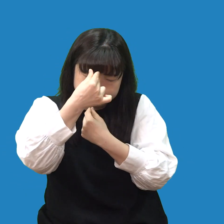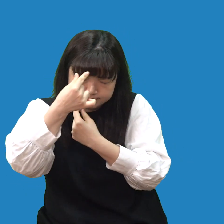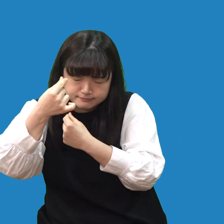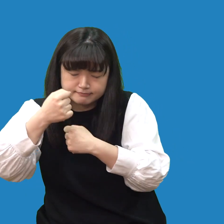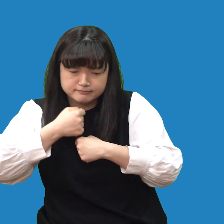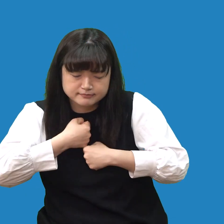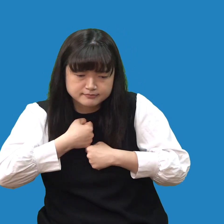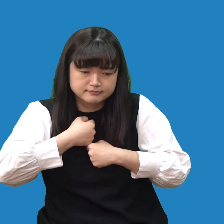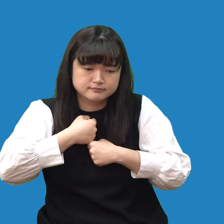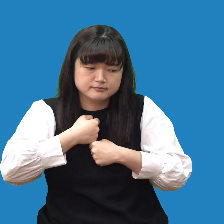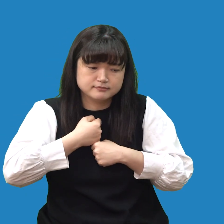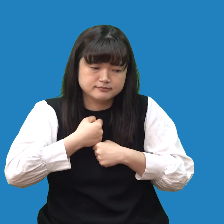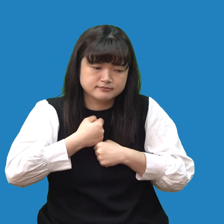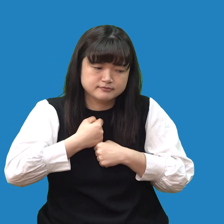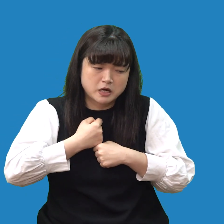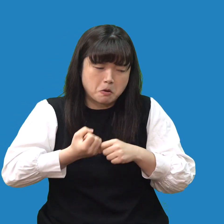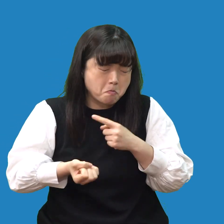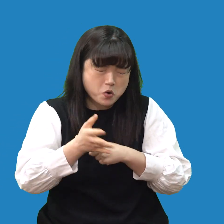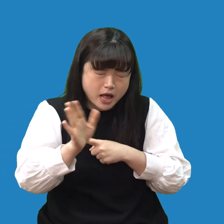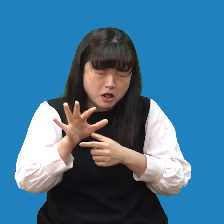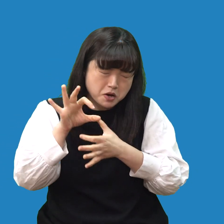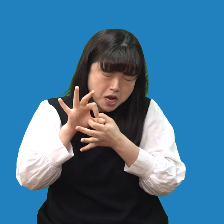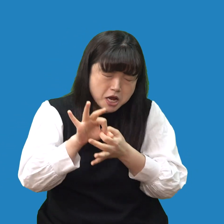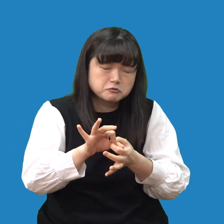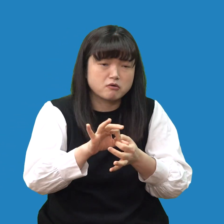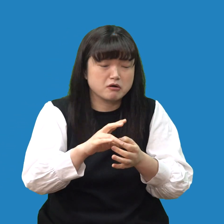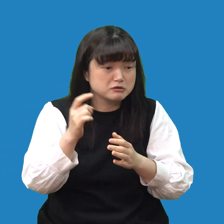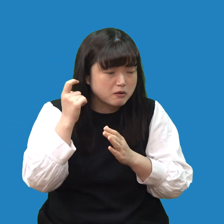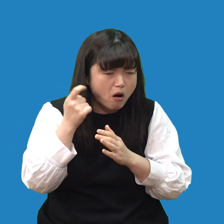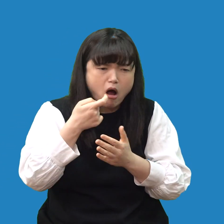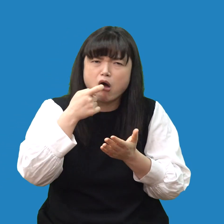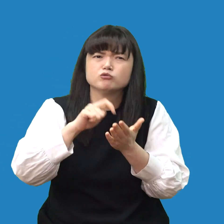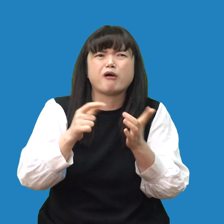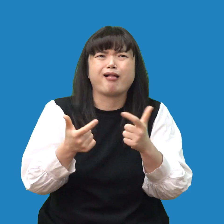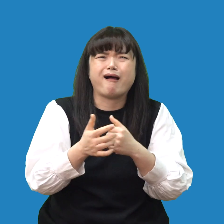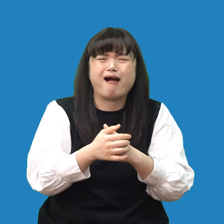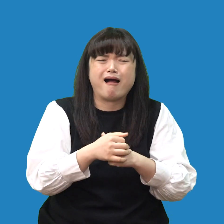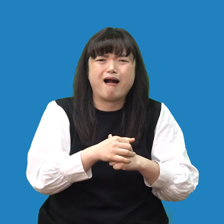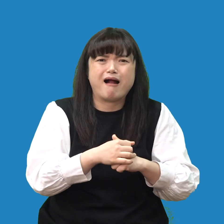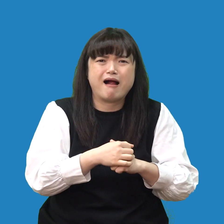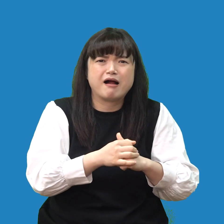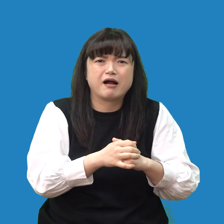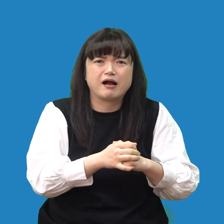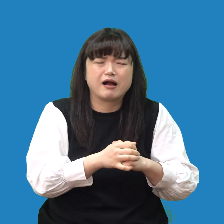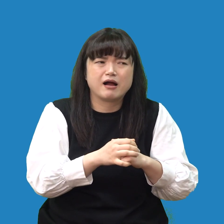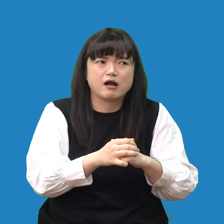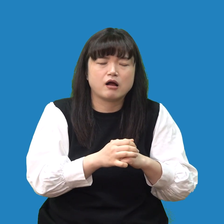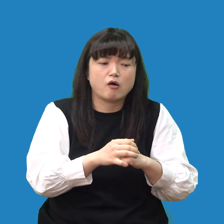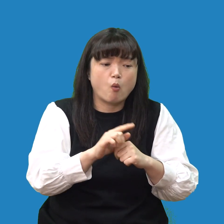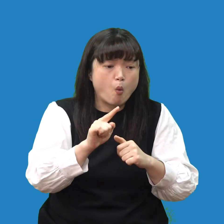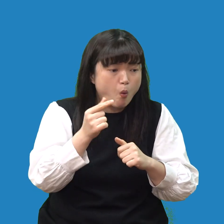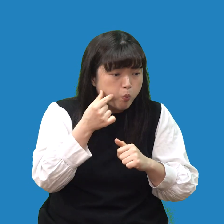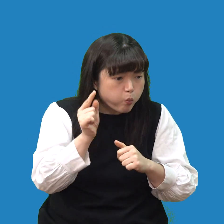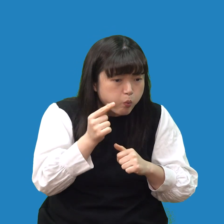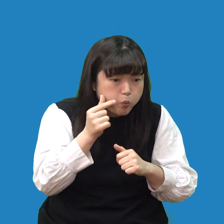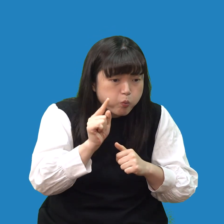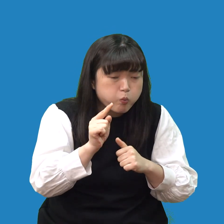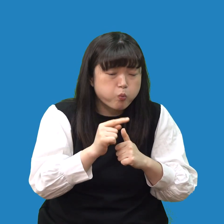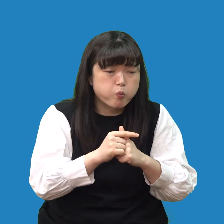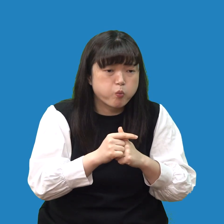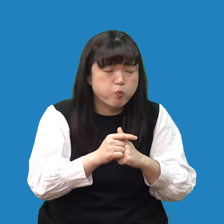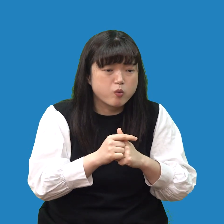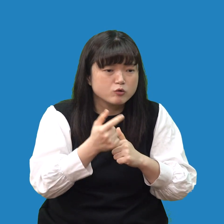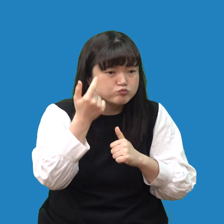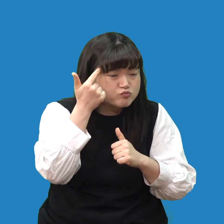그냥 중단하지 않고 매일매일 하신답니다. 들어보니까 참 쉽지 않는 일입니다. 어떻게 한결같이 그렇게